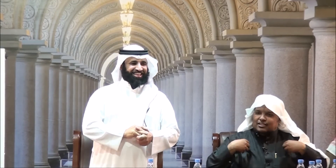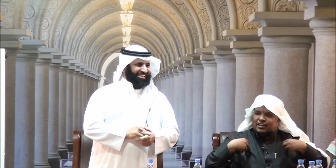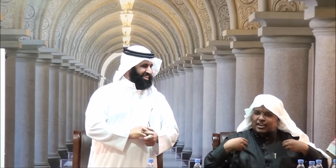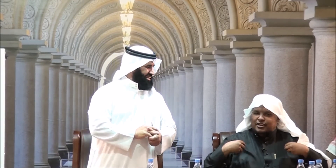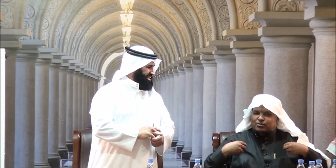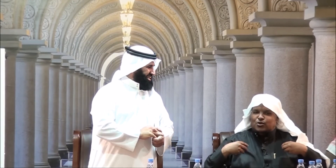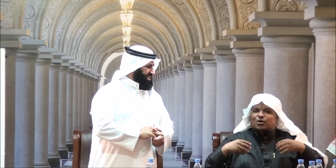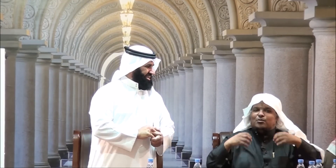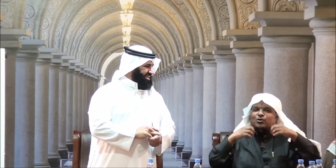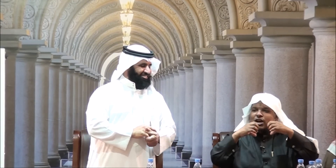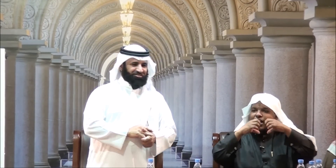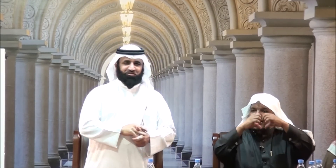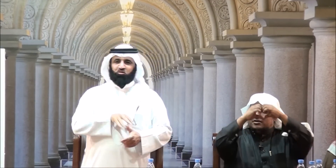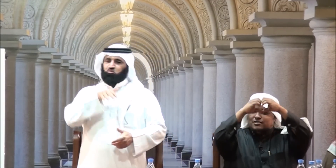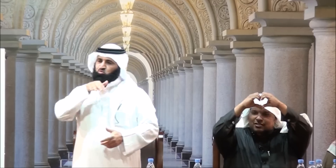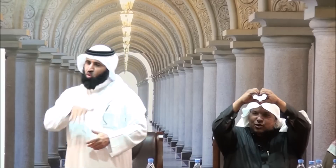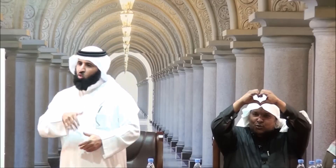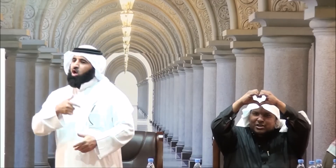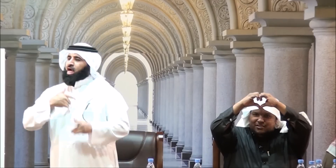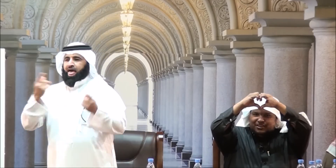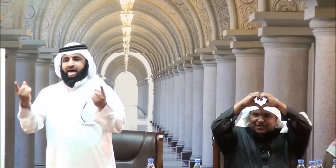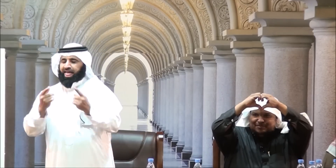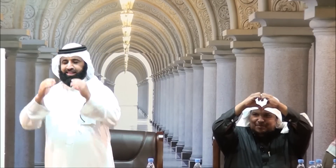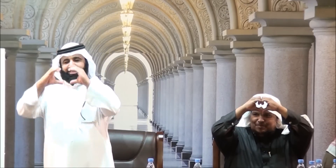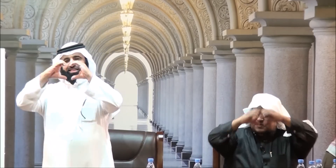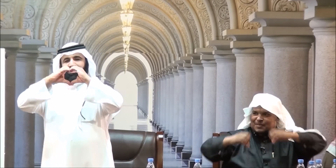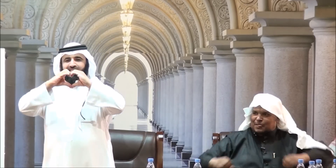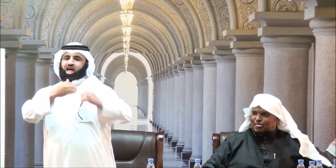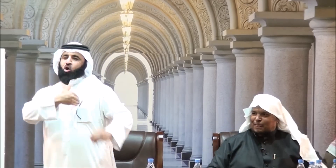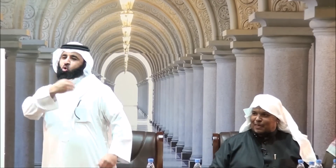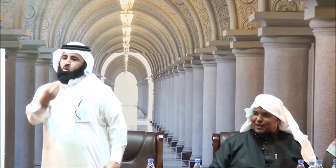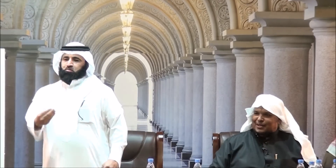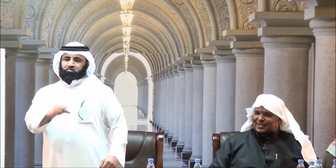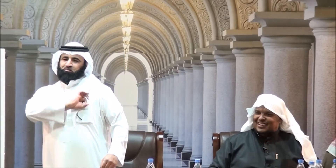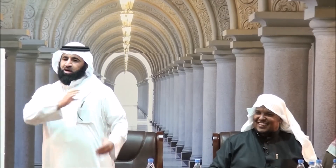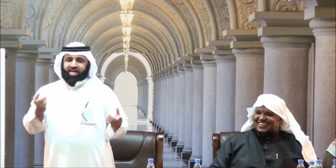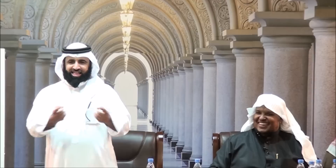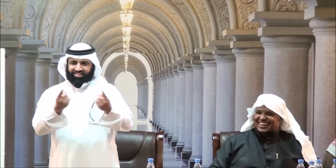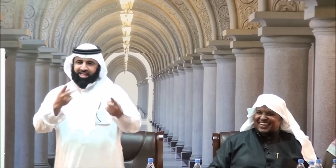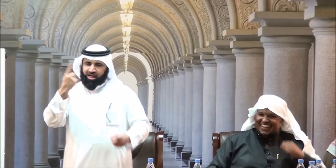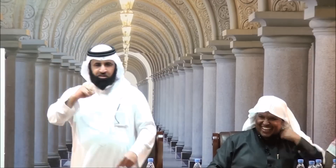قلت ترى صحيح إني مطوع وداعي بس رومانسي.